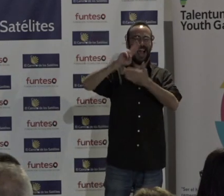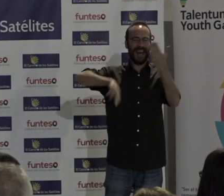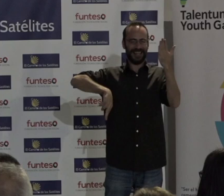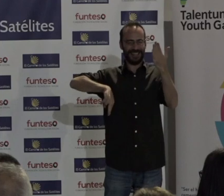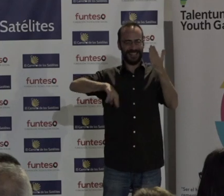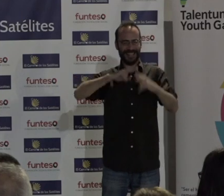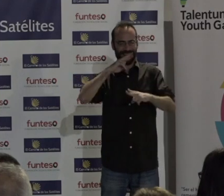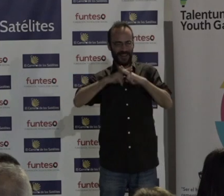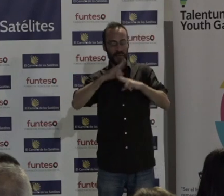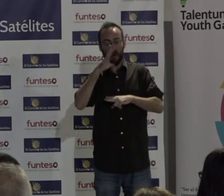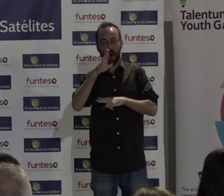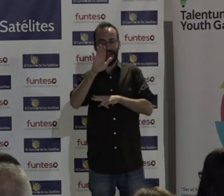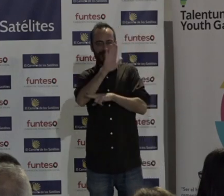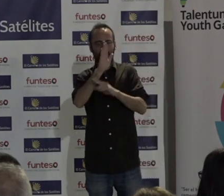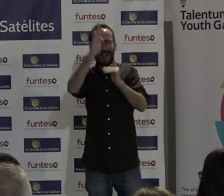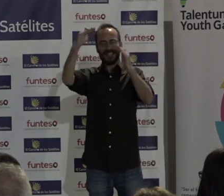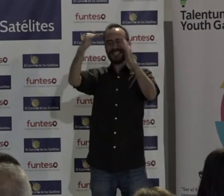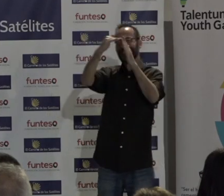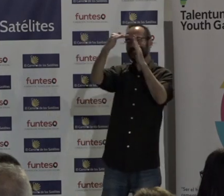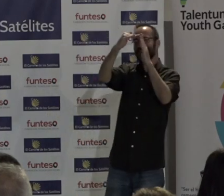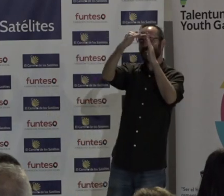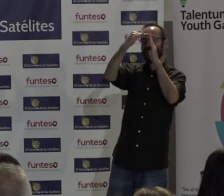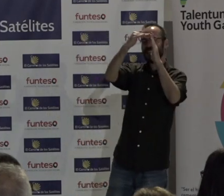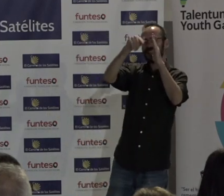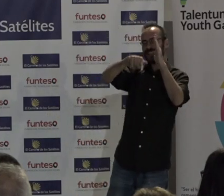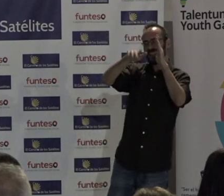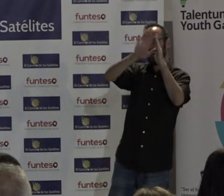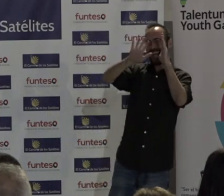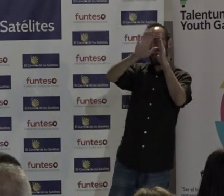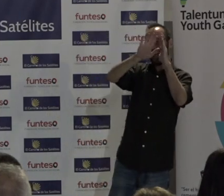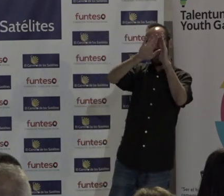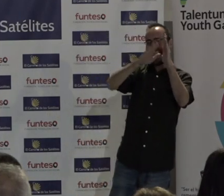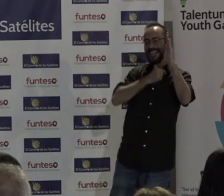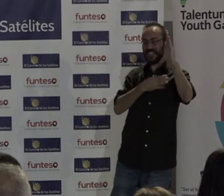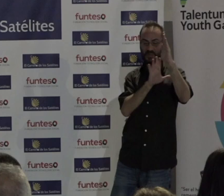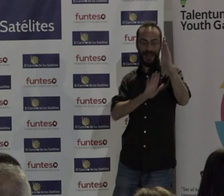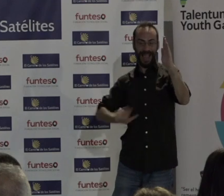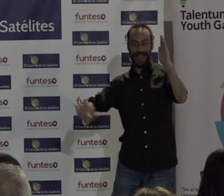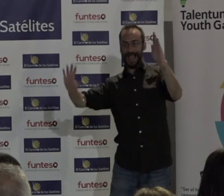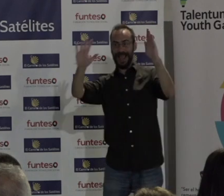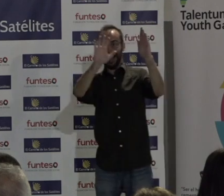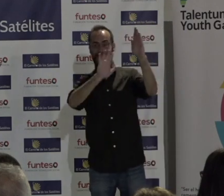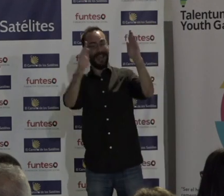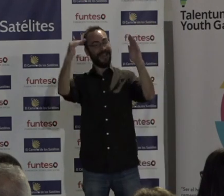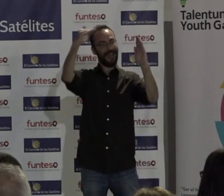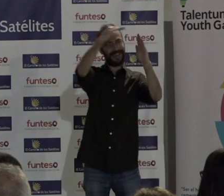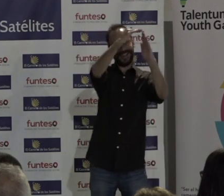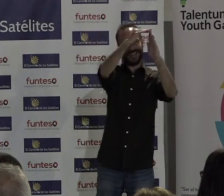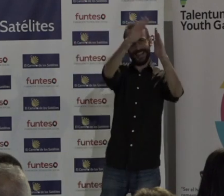una esquinita de la península y un territorio muy pequeñito, estaba cruzada por mil